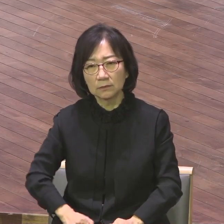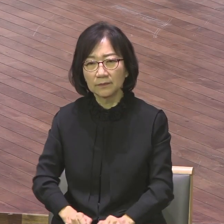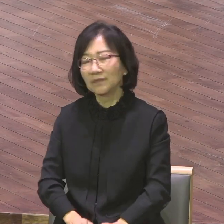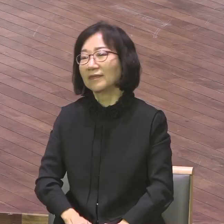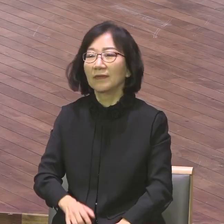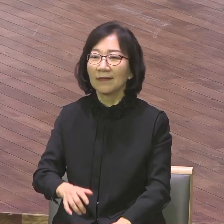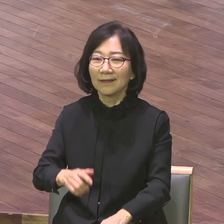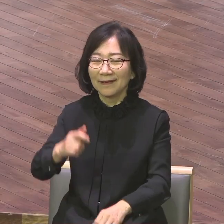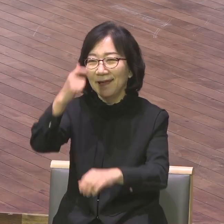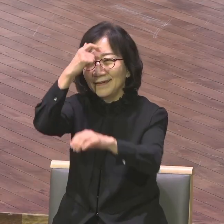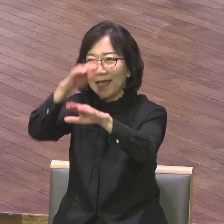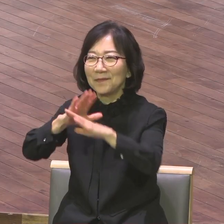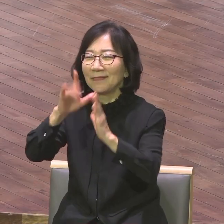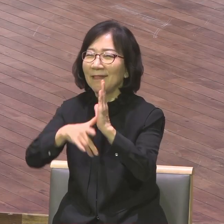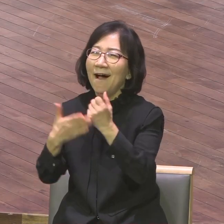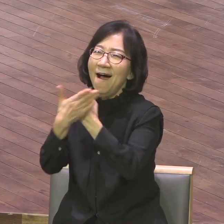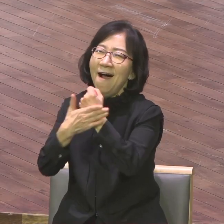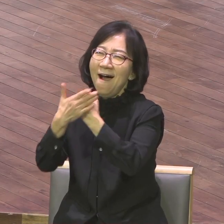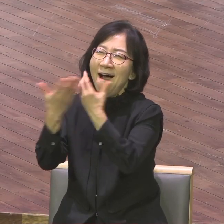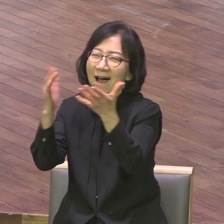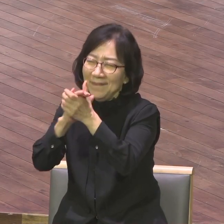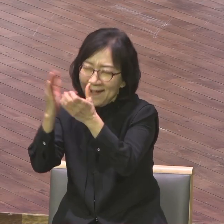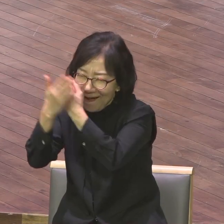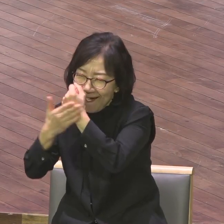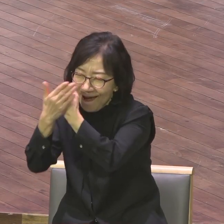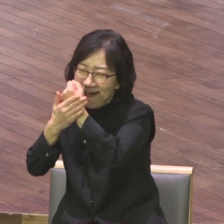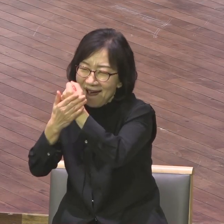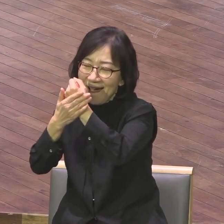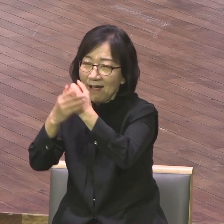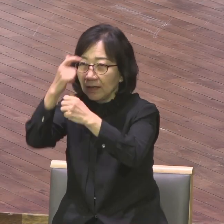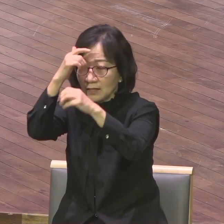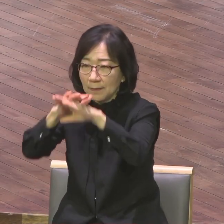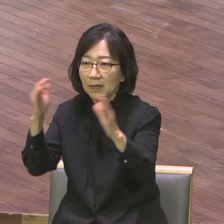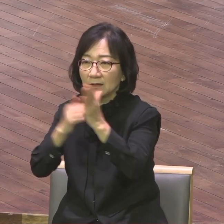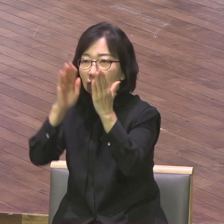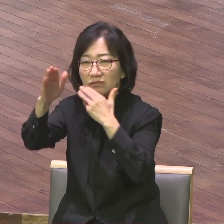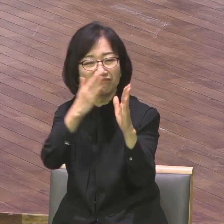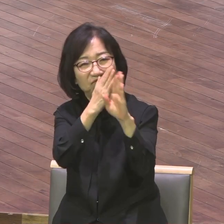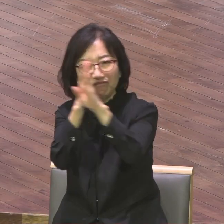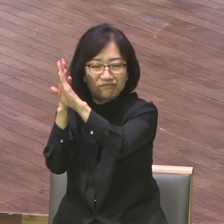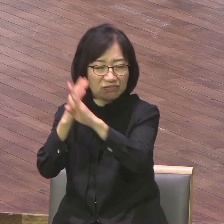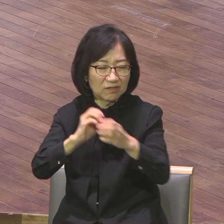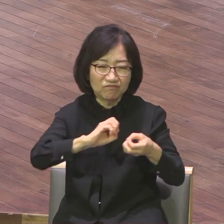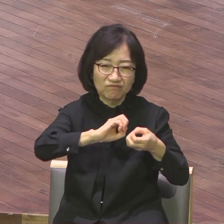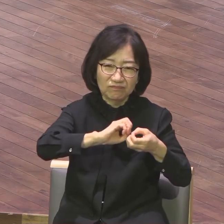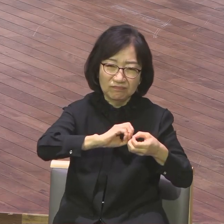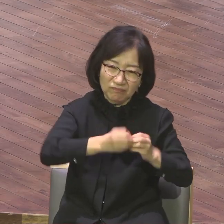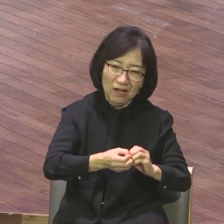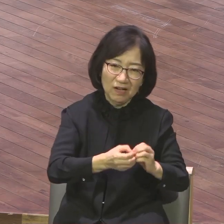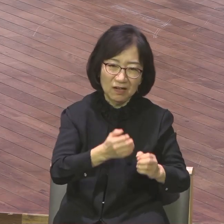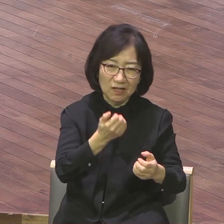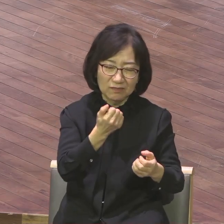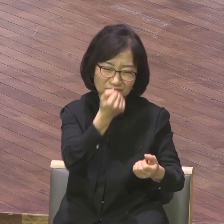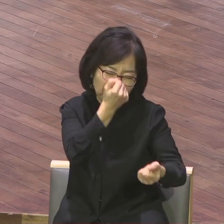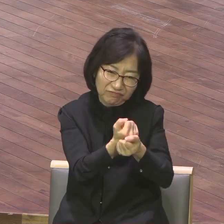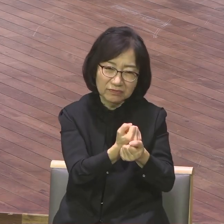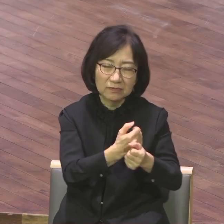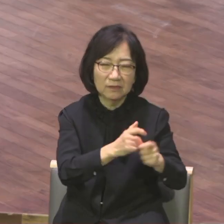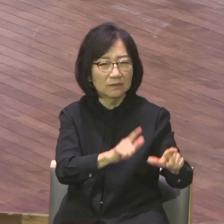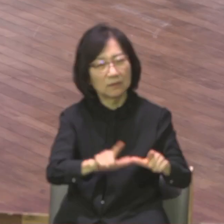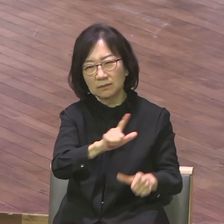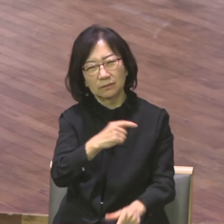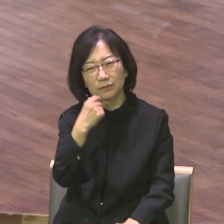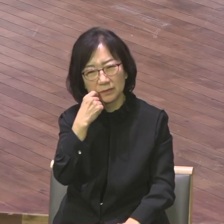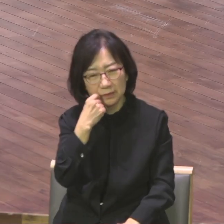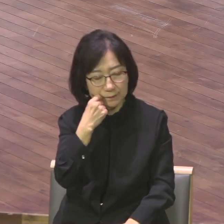나가놓고 완전히 딴 사람이 되면 아니죠. 예배자의 모습 그대로. 로마서 12장 1절에 보면 사도 바울이 이 사실을 강조합니다.